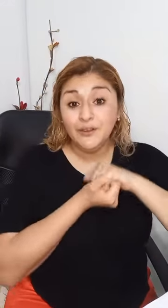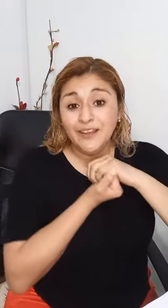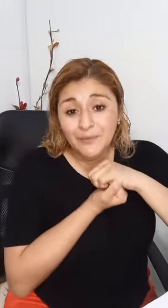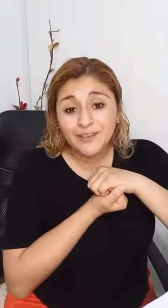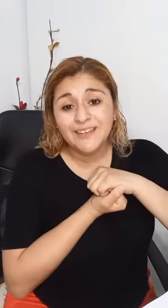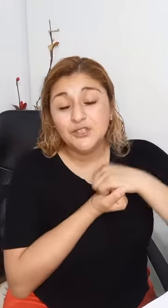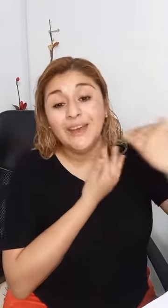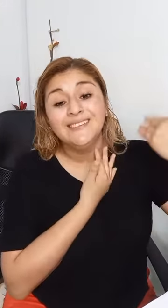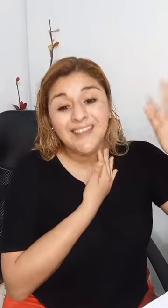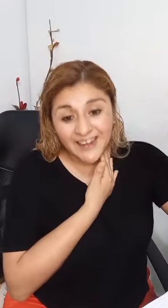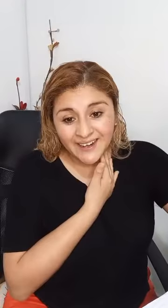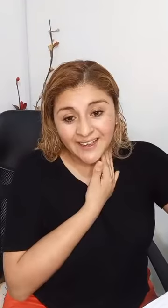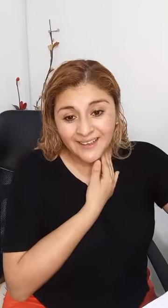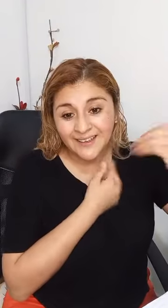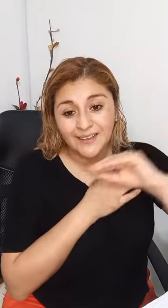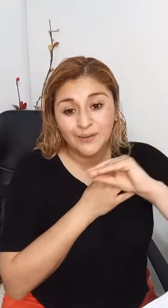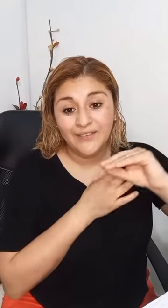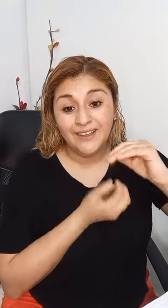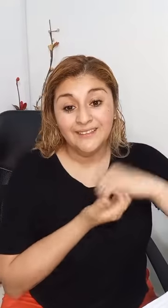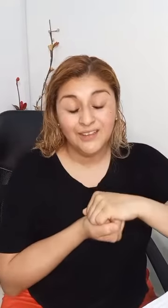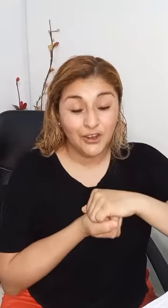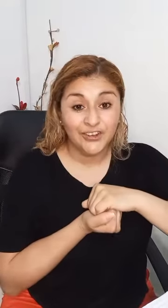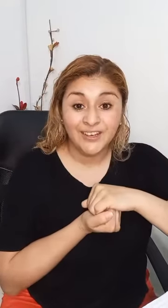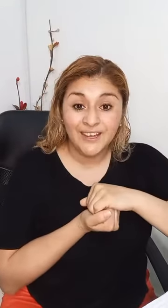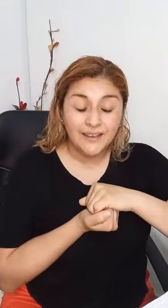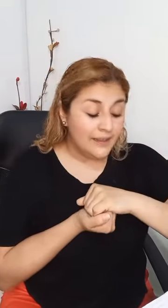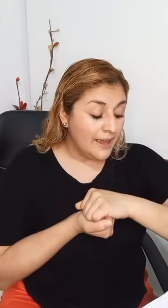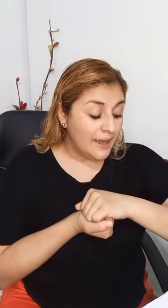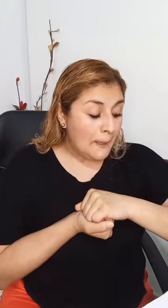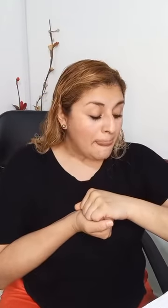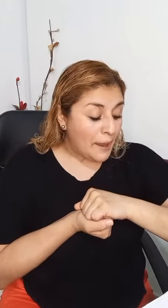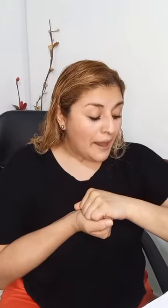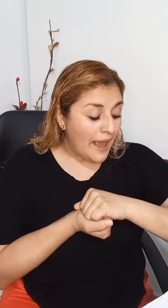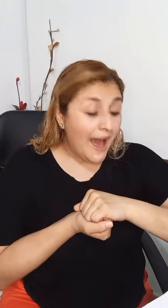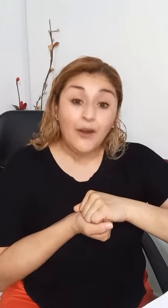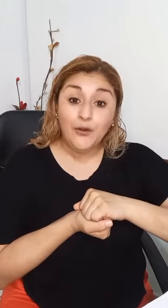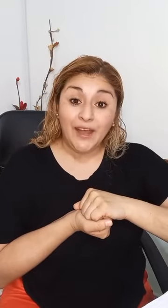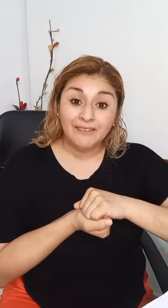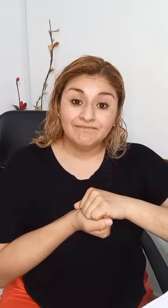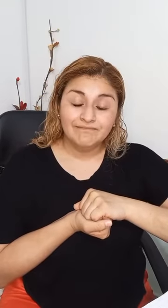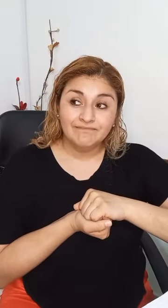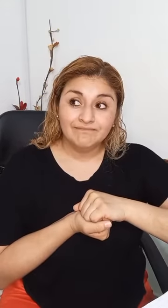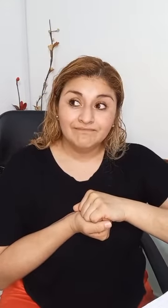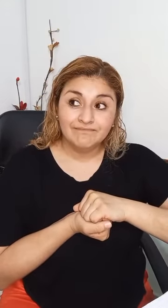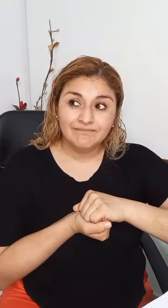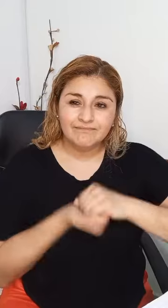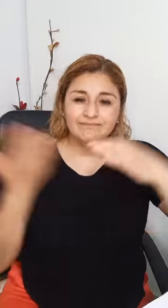Así que, bueno, tenemos esta ayuda externa que es una bendición. ahora,